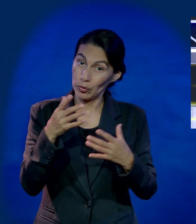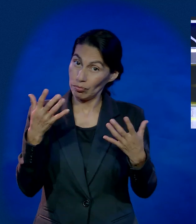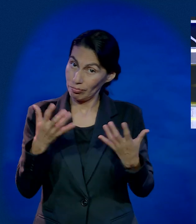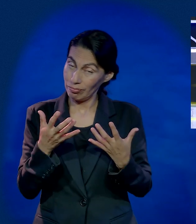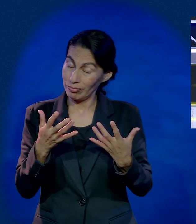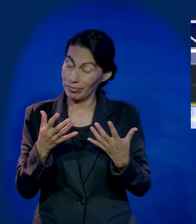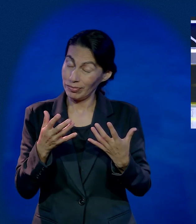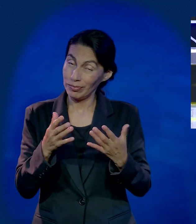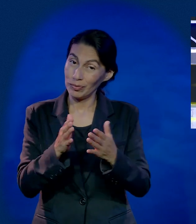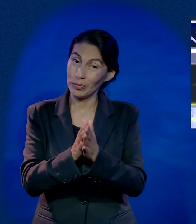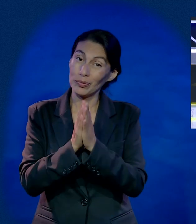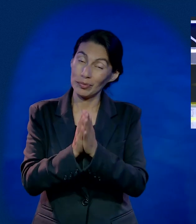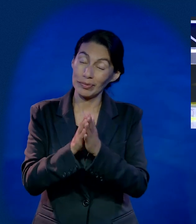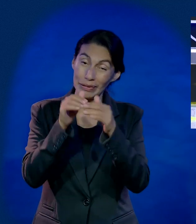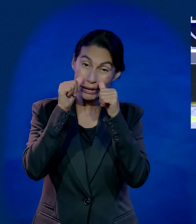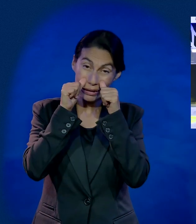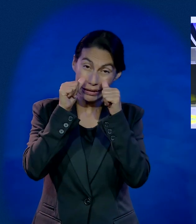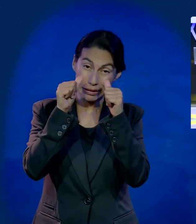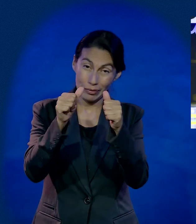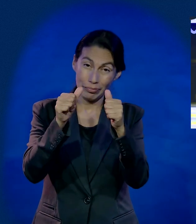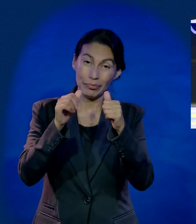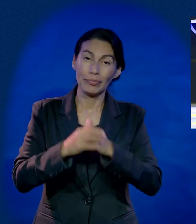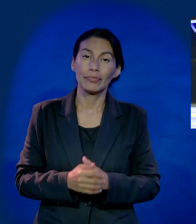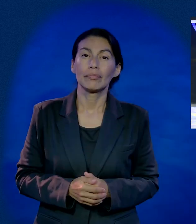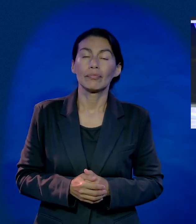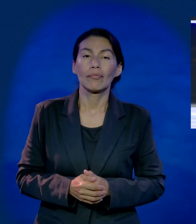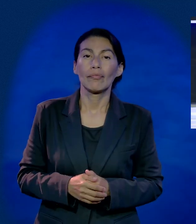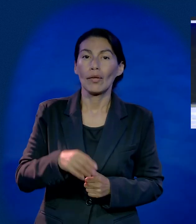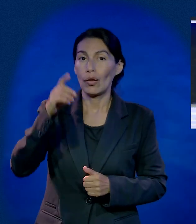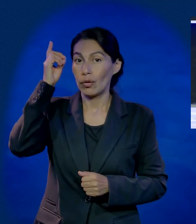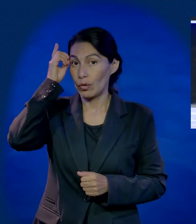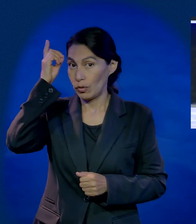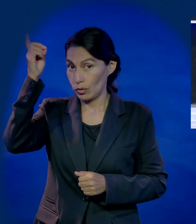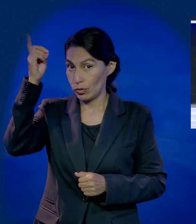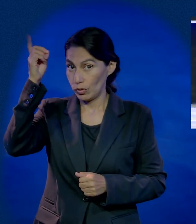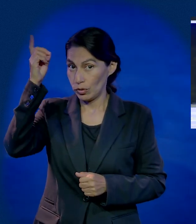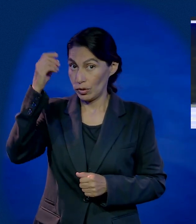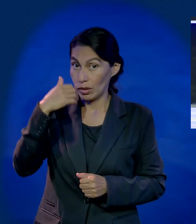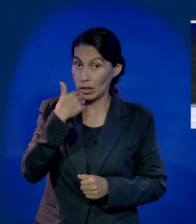línea. Escúchame, por favor. Si ese fuera tu caso, querido joven, escúchame.